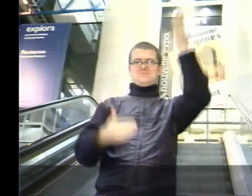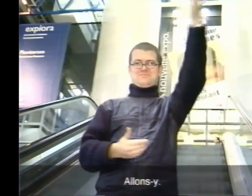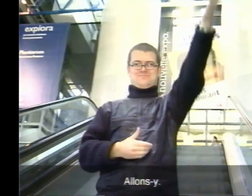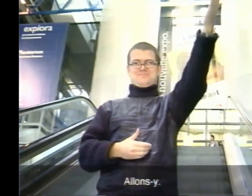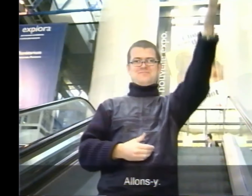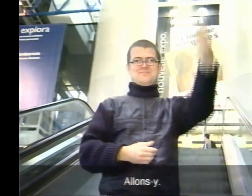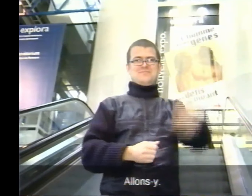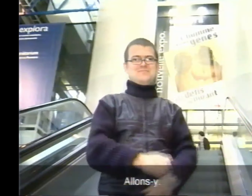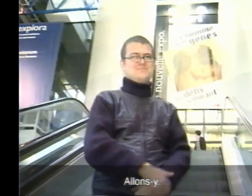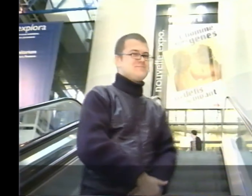Allons-y.